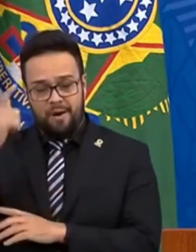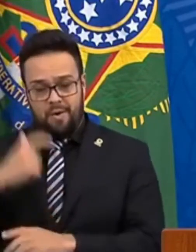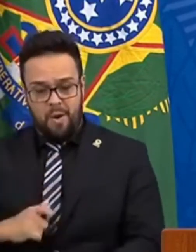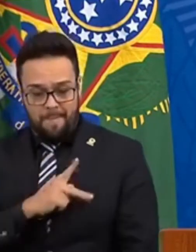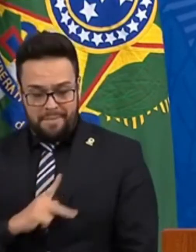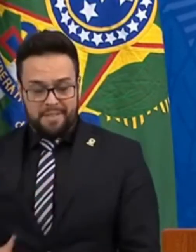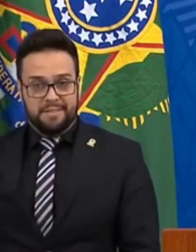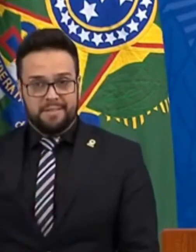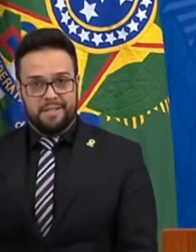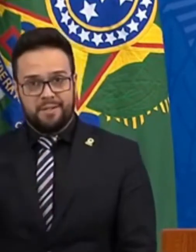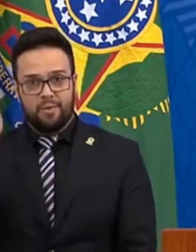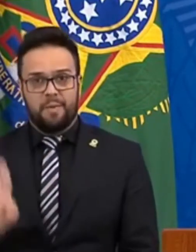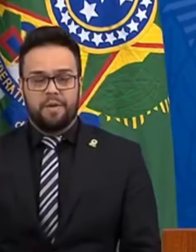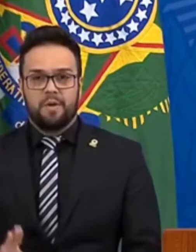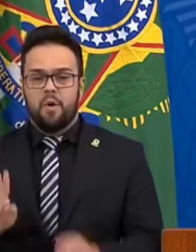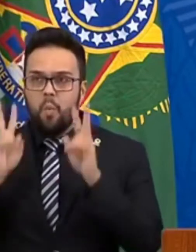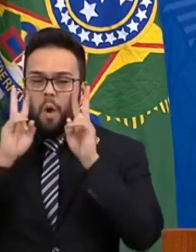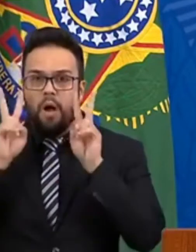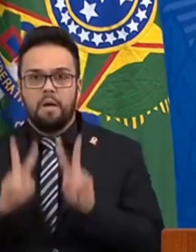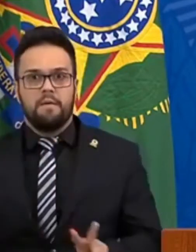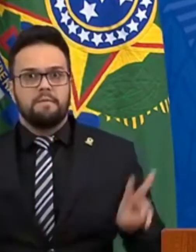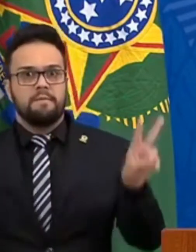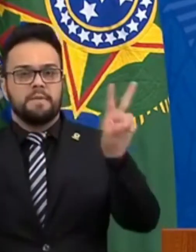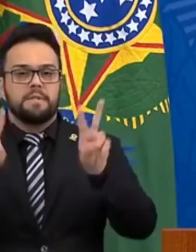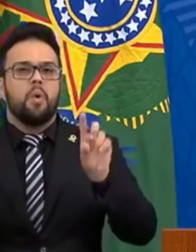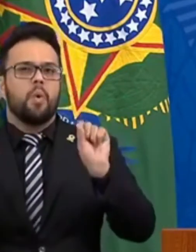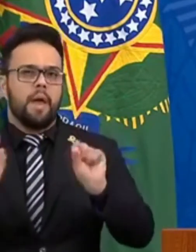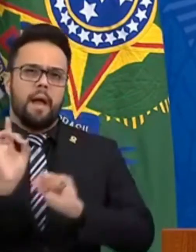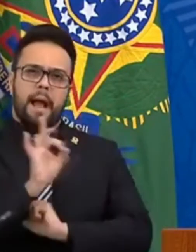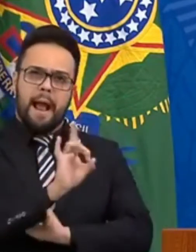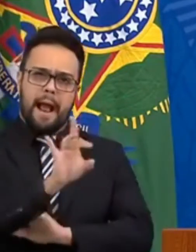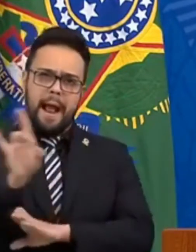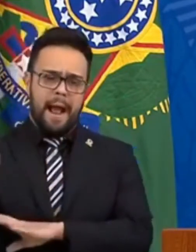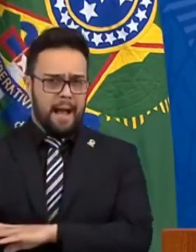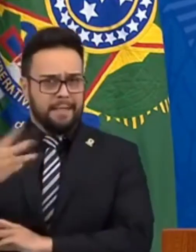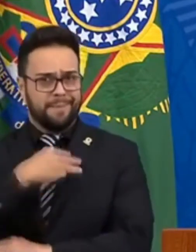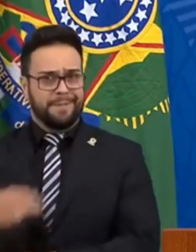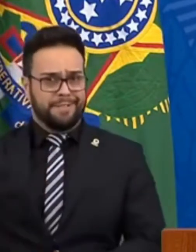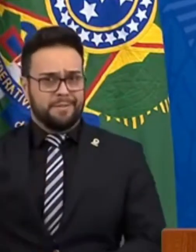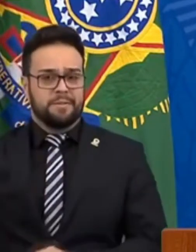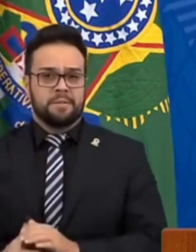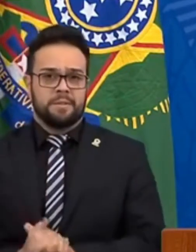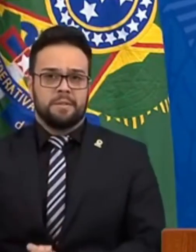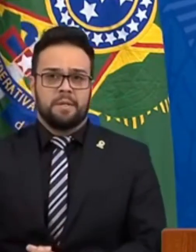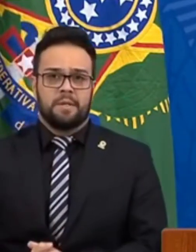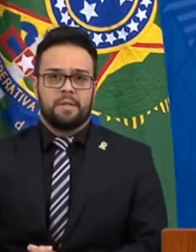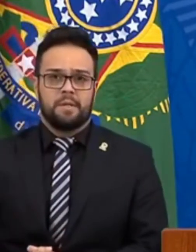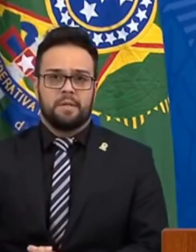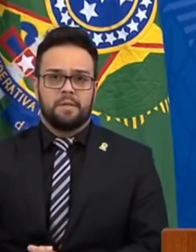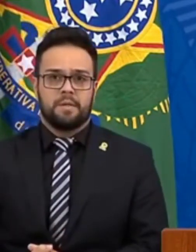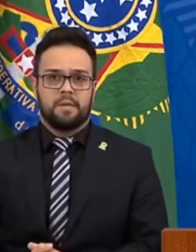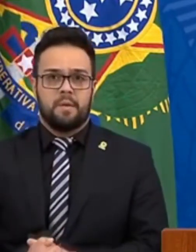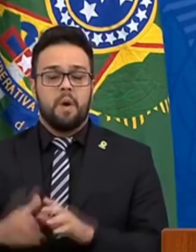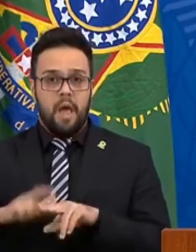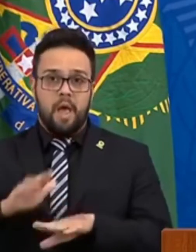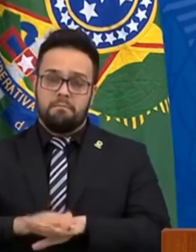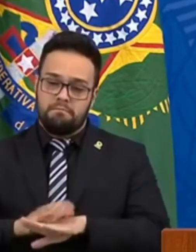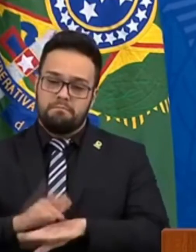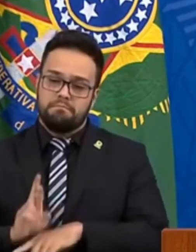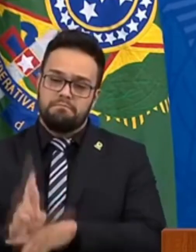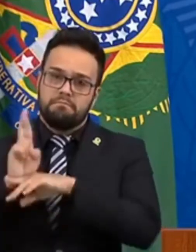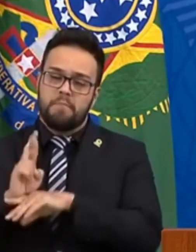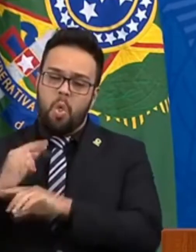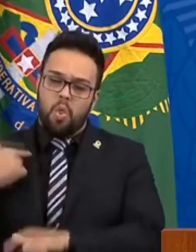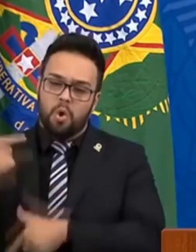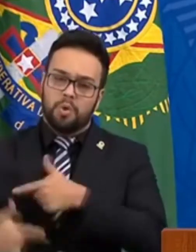mais ampla de cada ministro o zíper civil e esse é o nosso trabalho